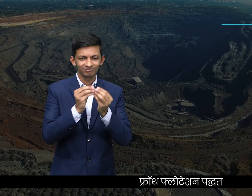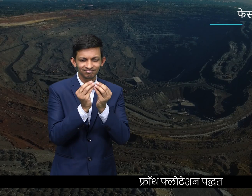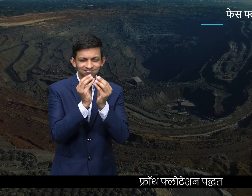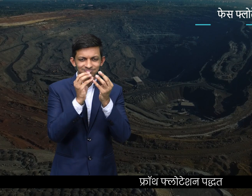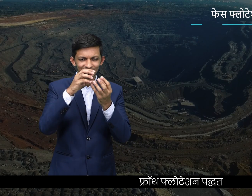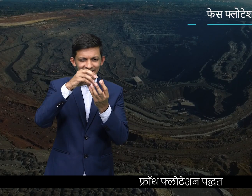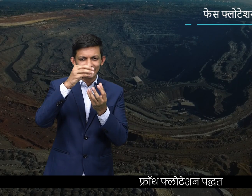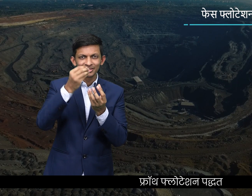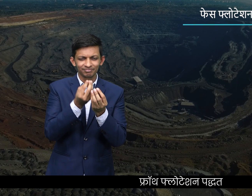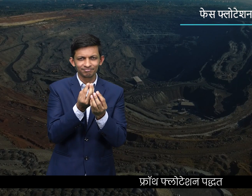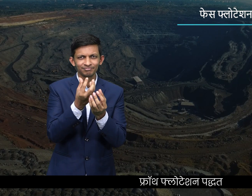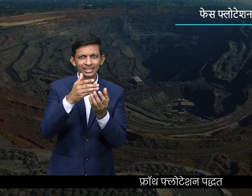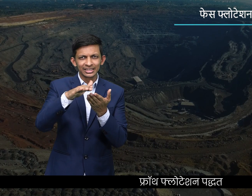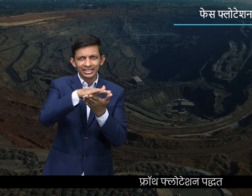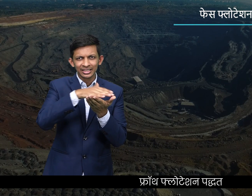फ्रॉथ फ्लोटेशन पद्धत.